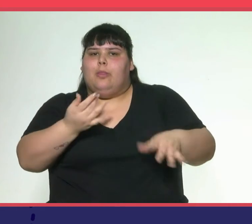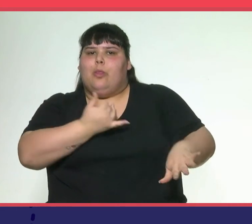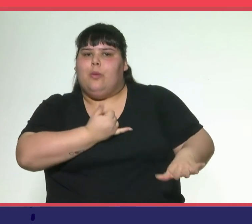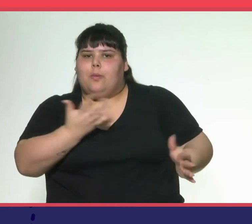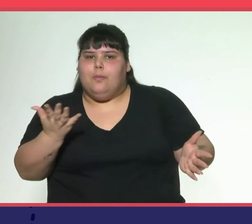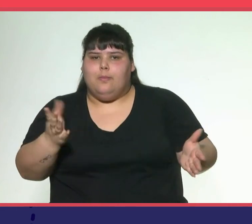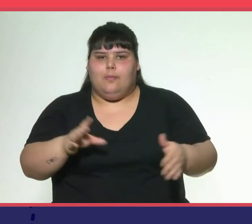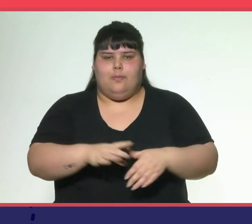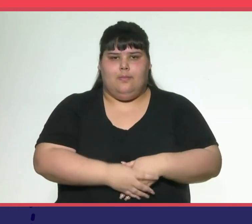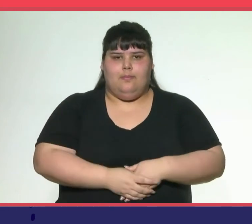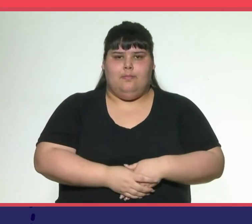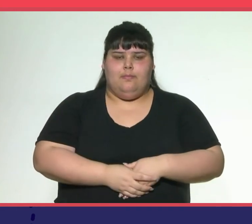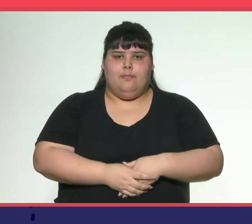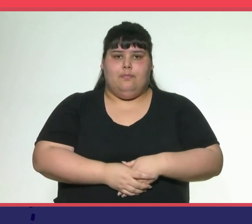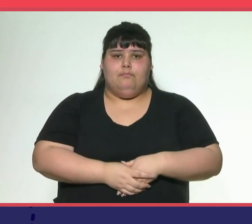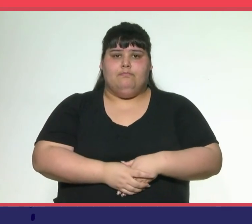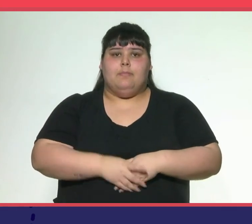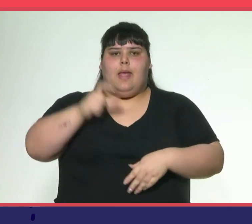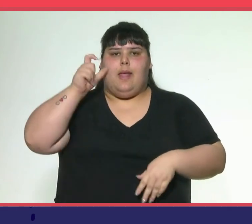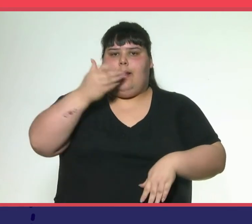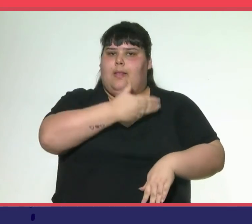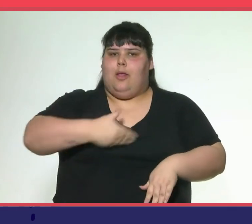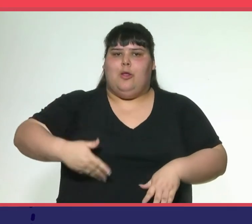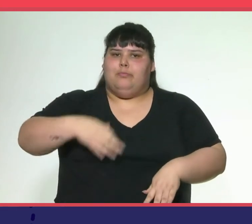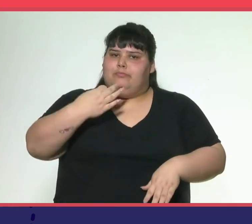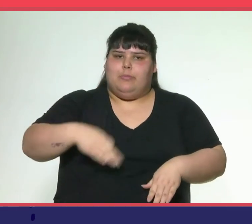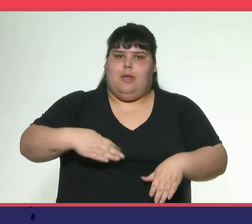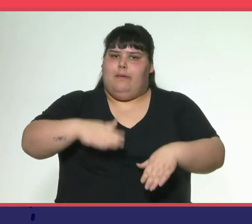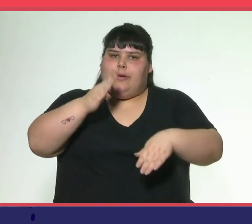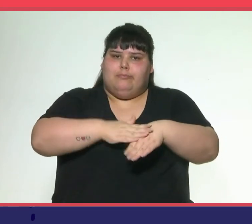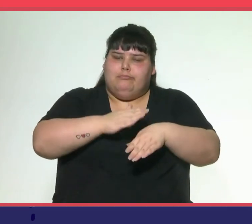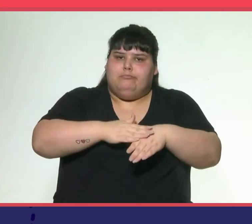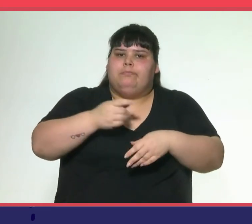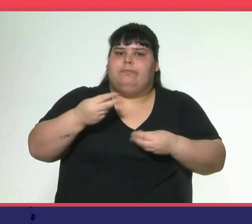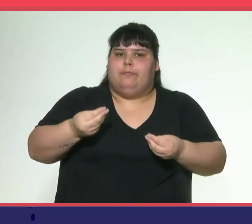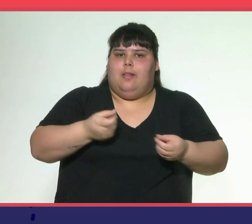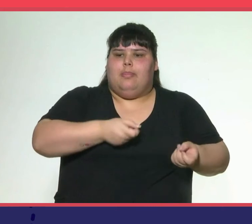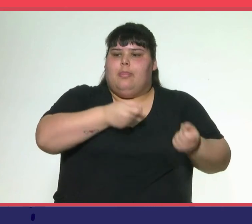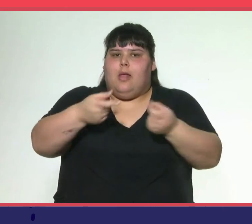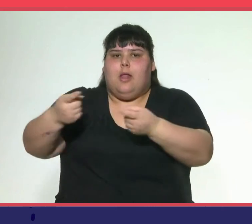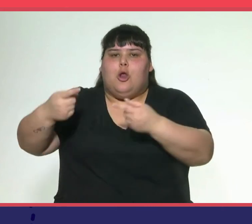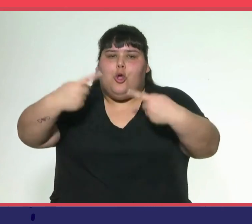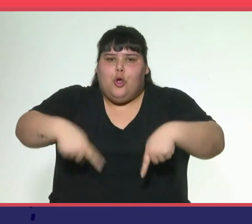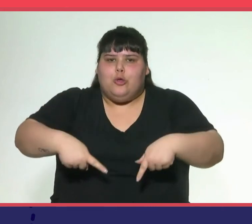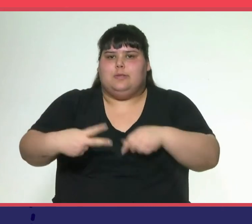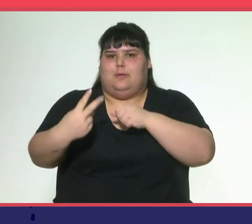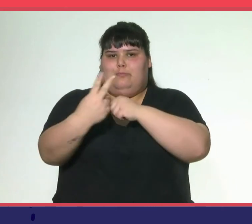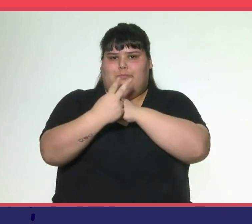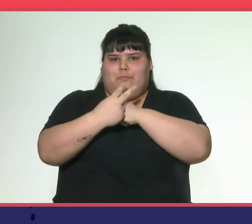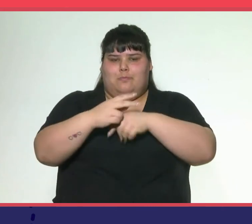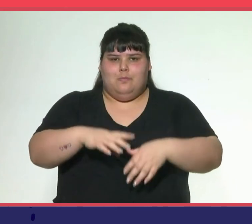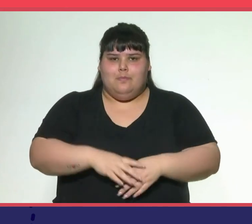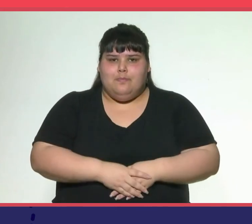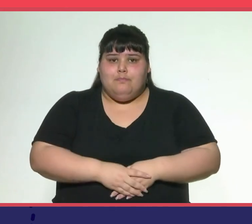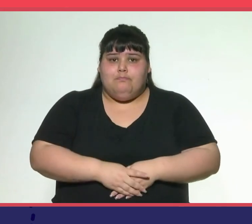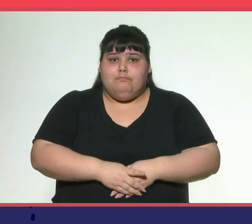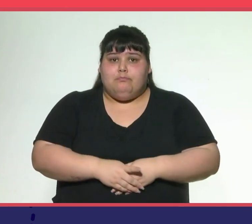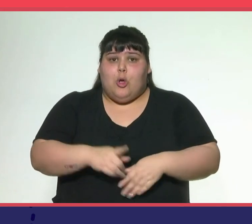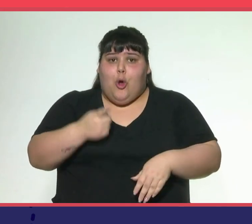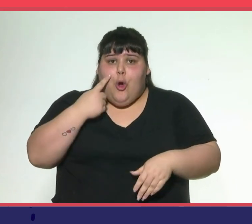el estado tiene la obligación de prever elementos de prevención para saber dónde puedes ir a buscar